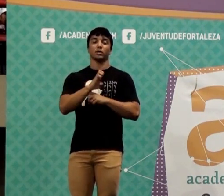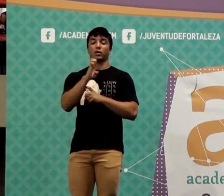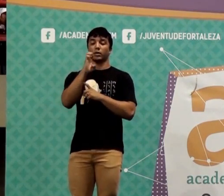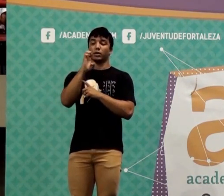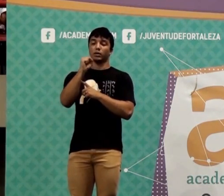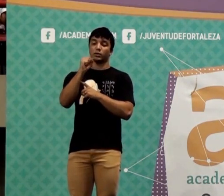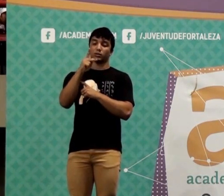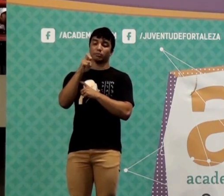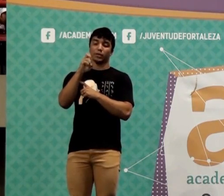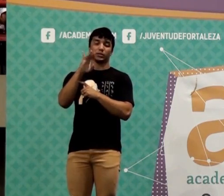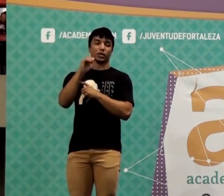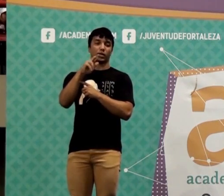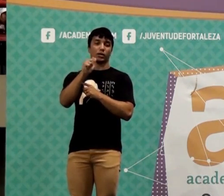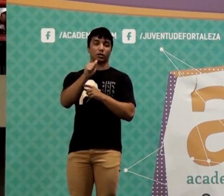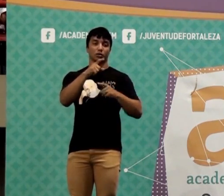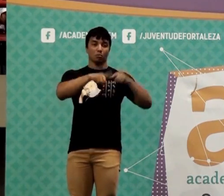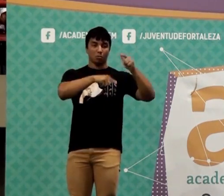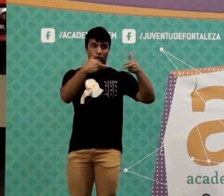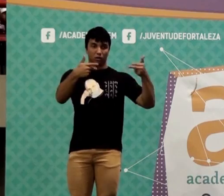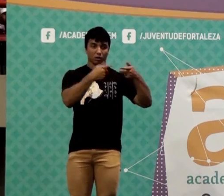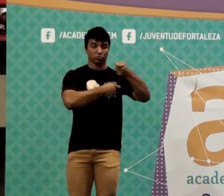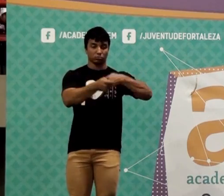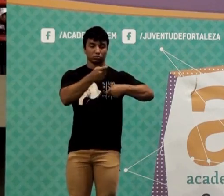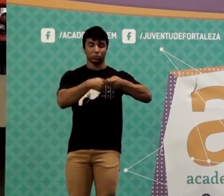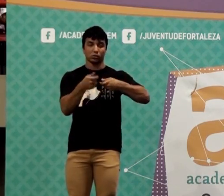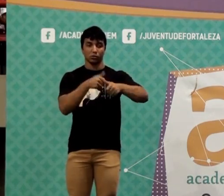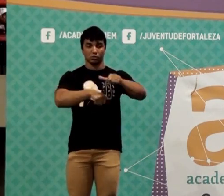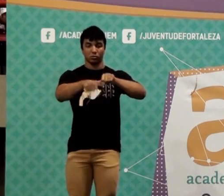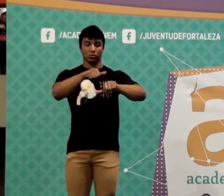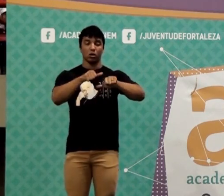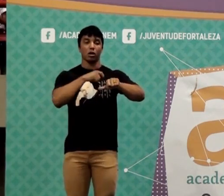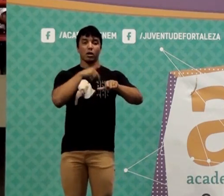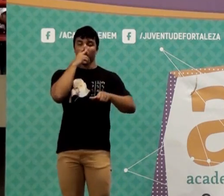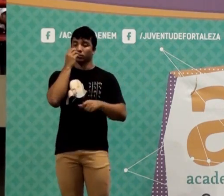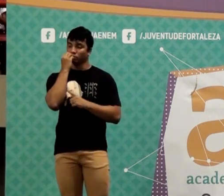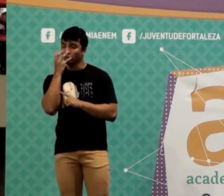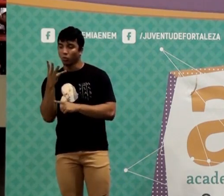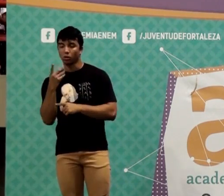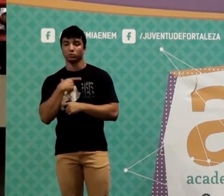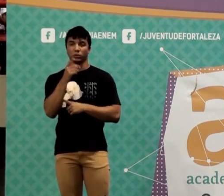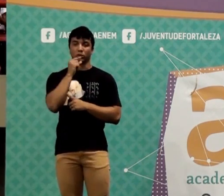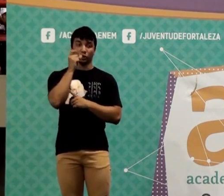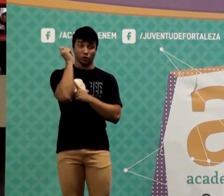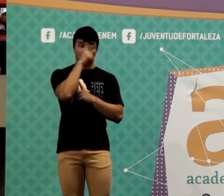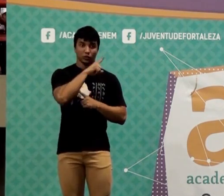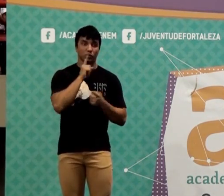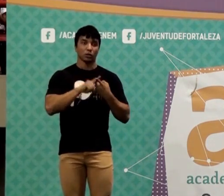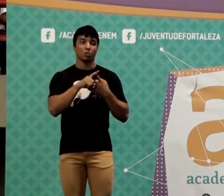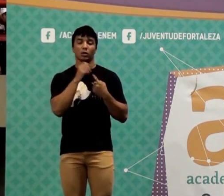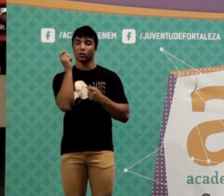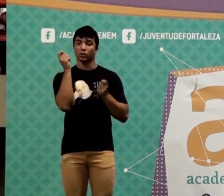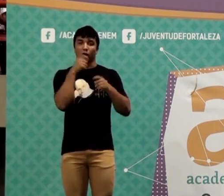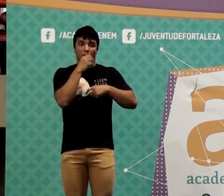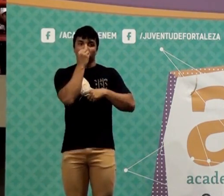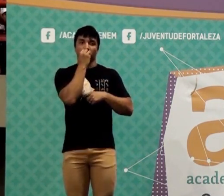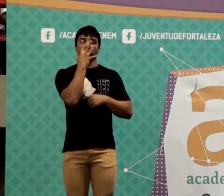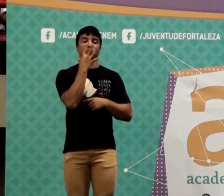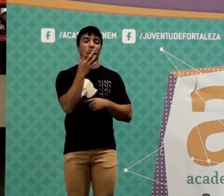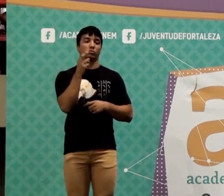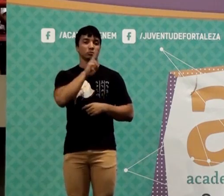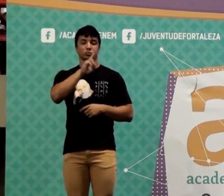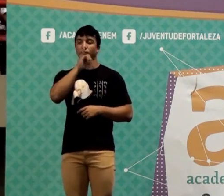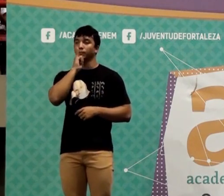tanto que desistiram de conquistar o Oriente Médio. Detalhe, para chegar até lá,